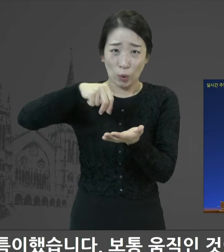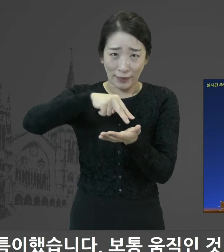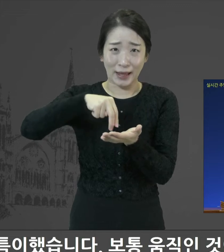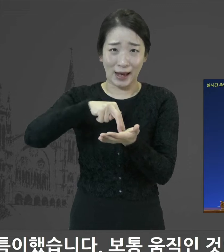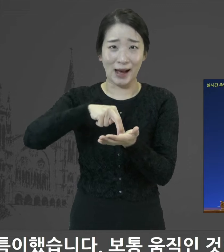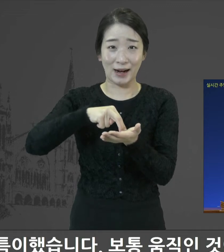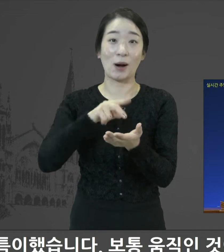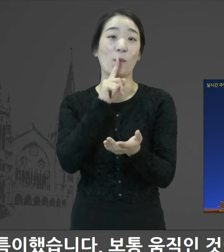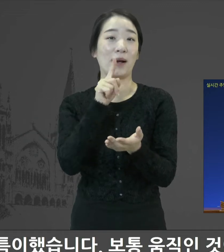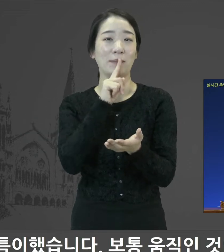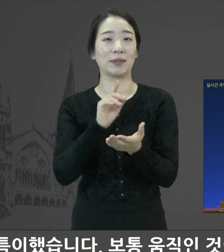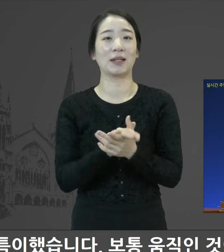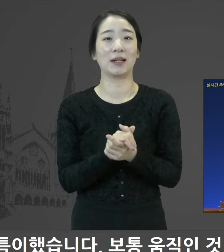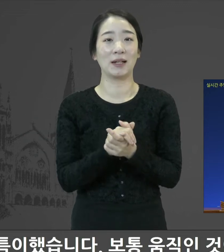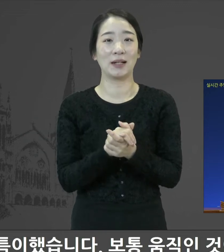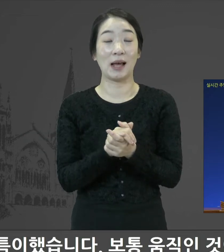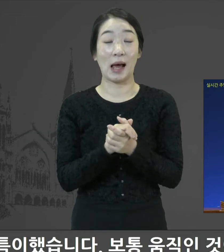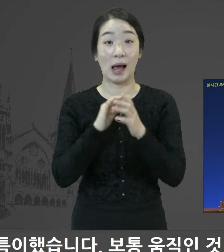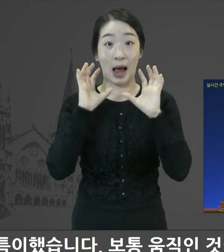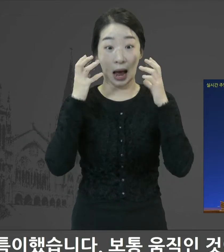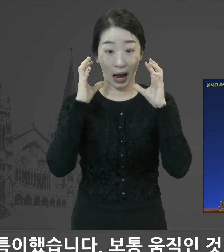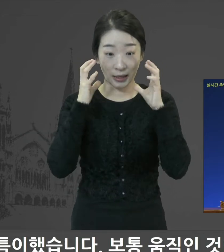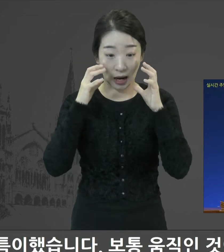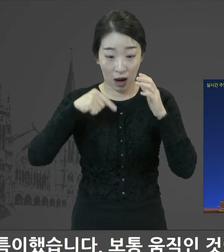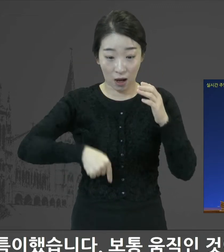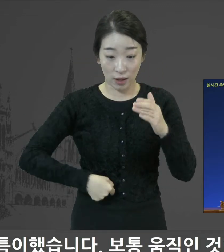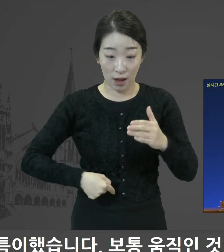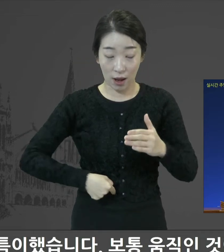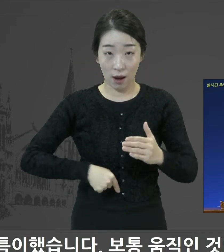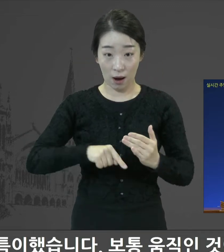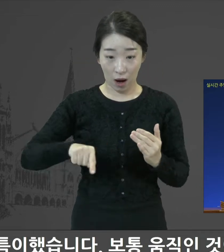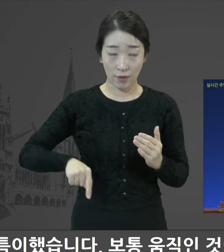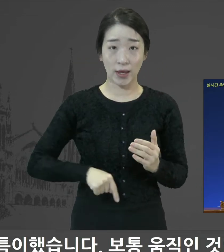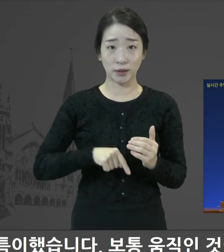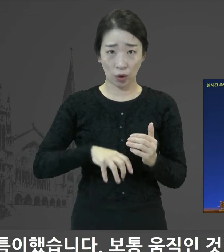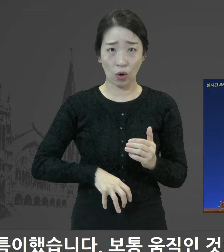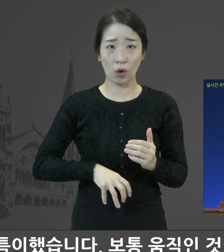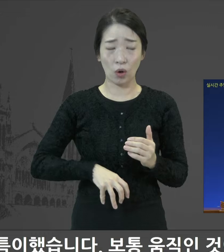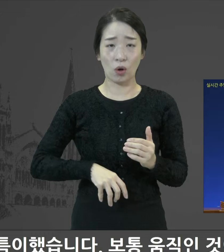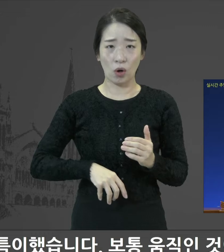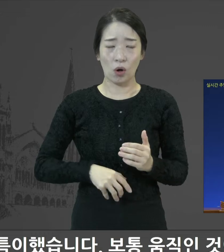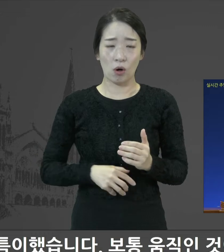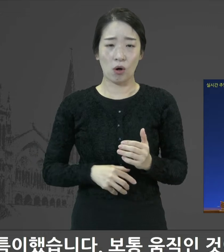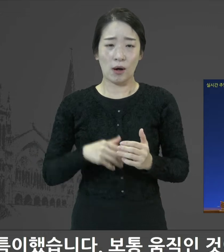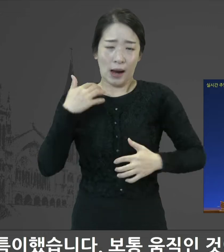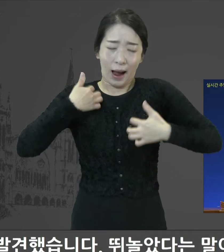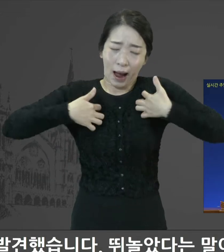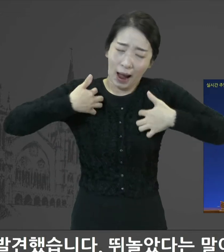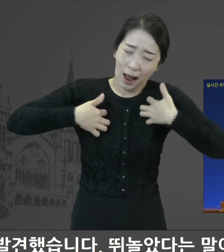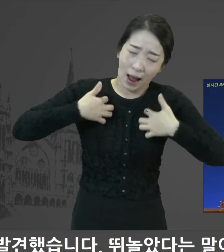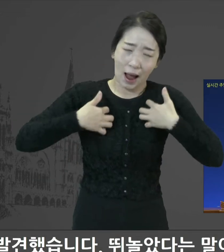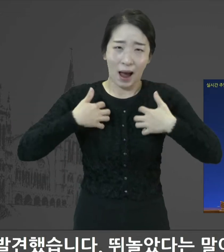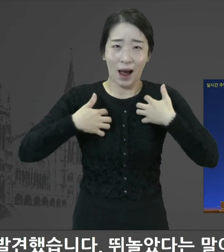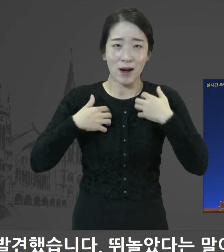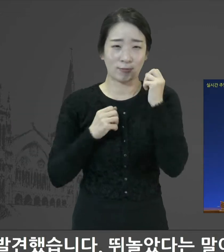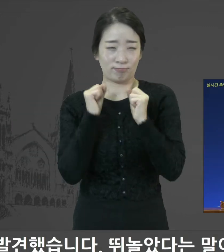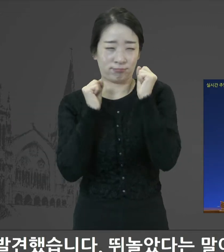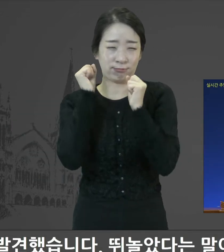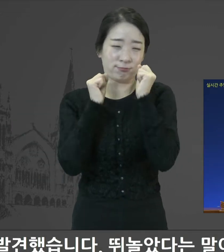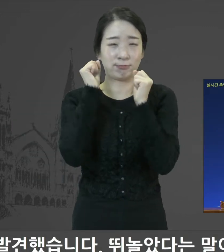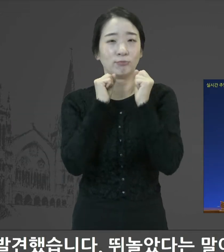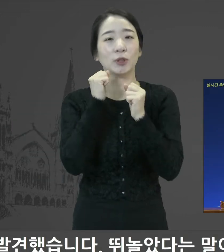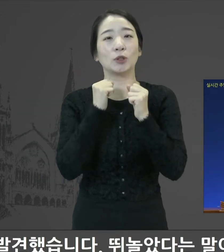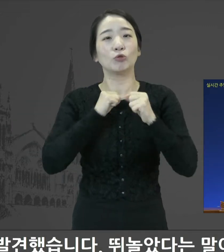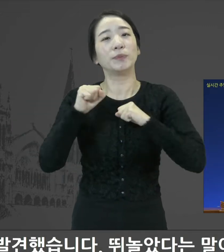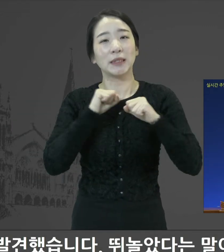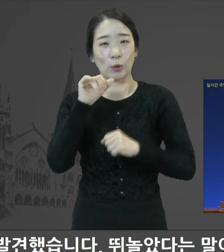번 나오죠. 내 복중에서 아이가 뛰놀았다. 41절, 44절 기쁨으로 뛰놀았다 이렇게 설명을